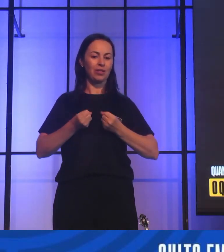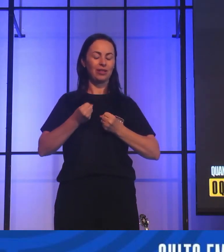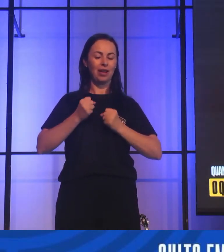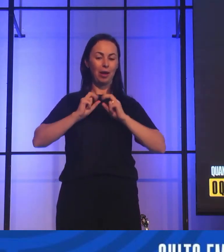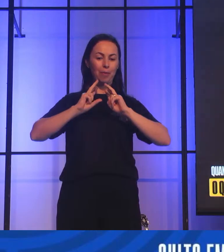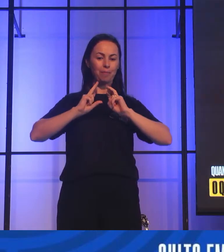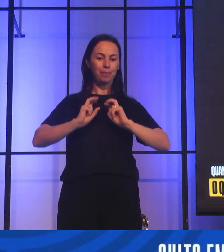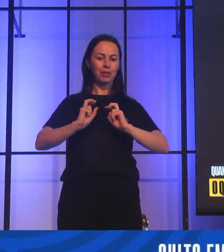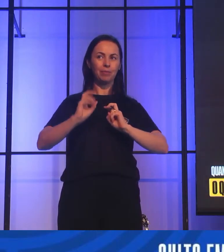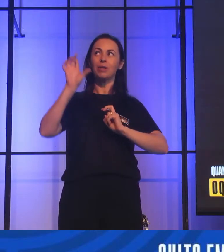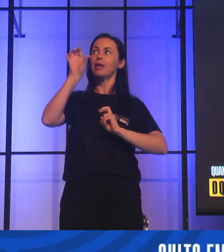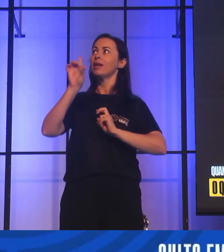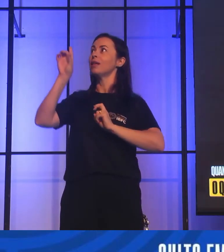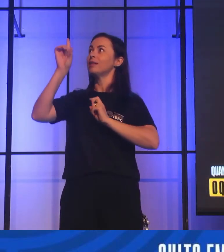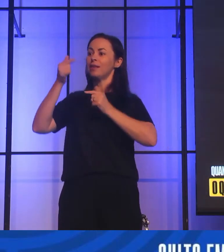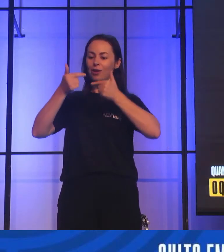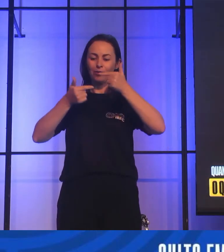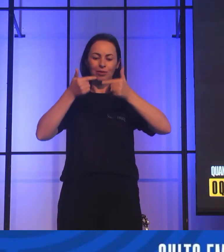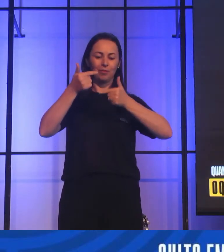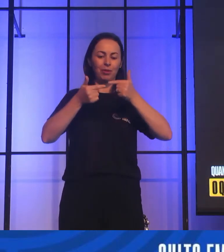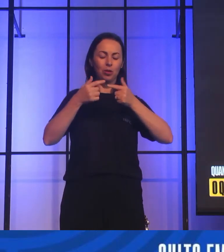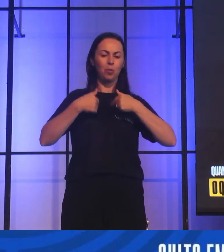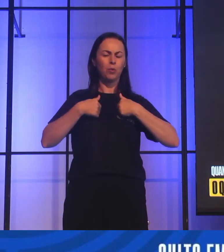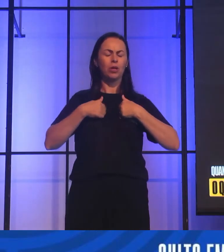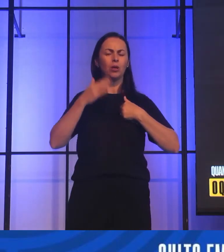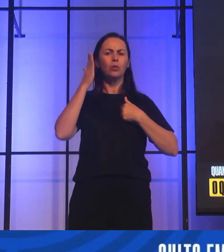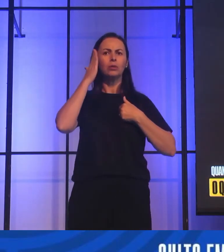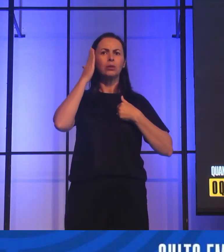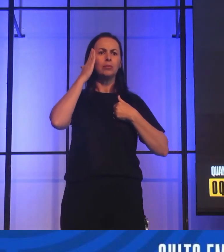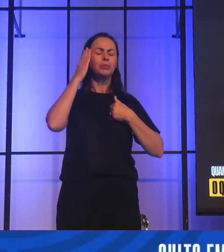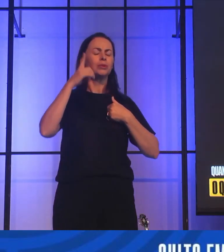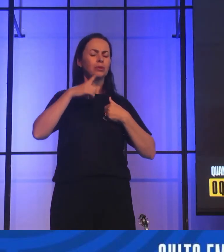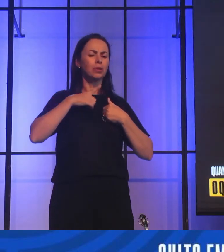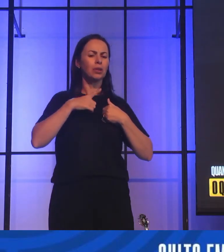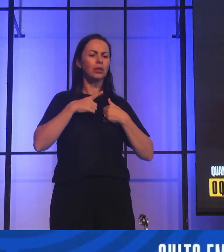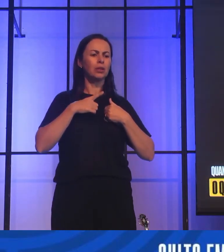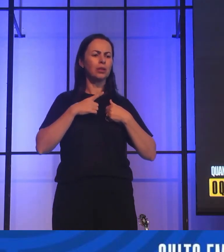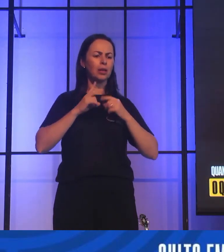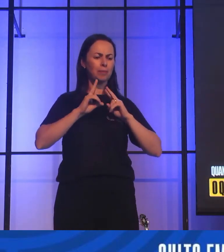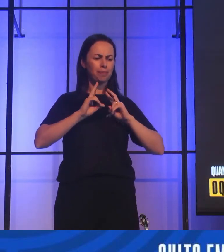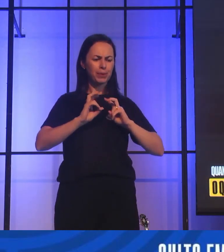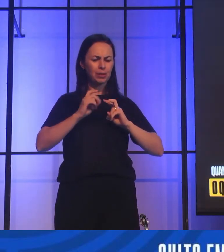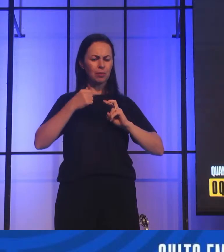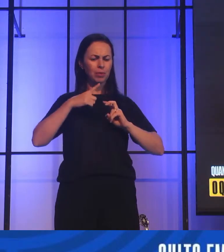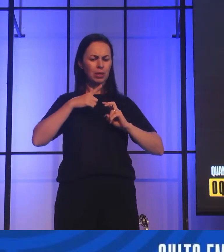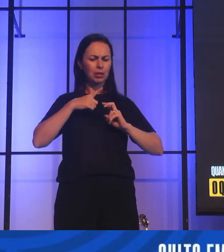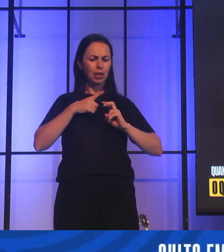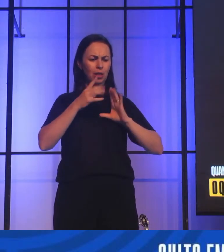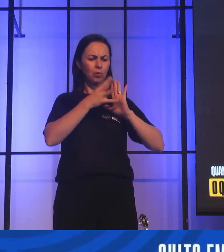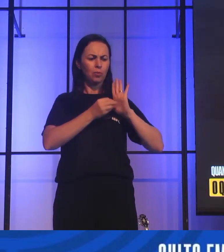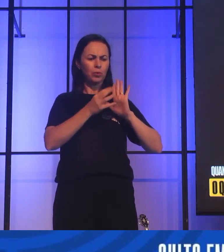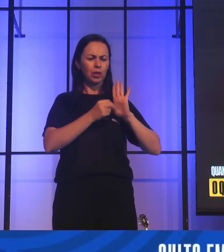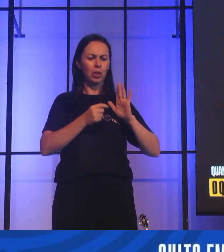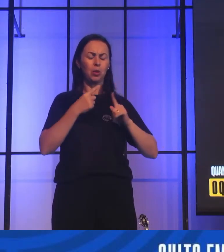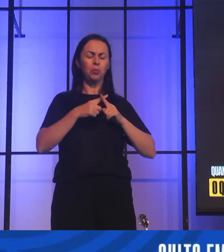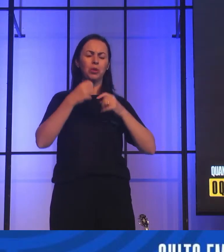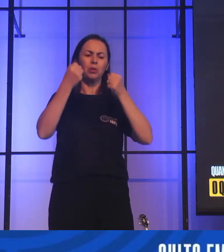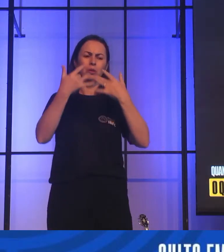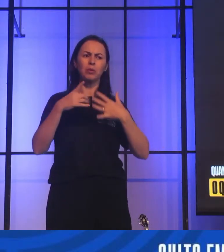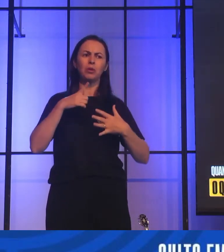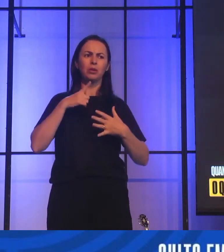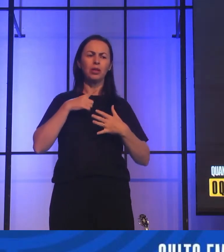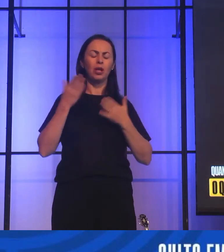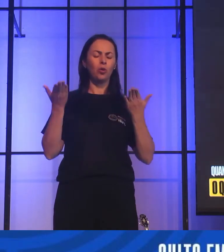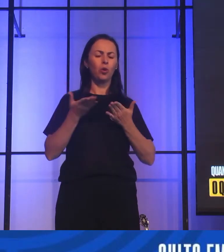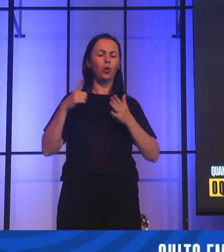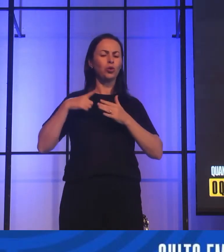trabalhando. Que você olhe com sabedoria para a sua vida e perceba que existem alguns padrões. Eu digo para vocês que hoje, com o passar do tempo, eu aprendi